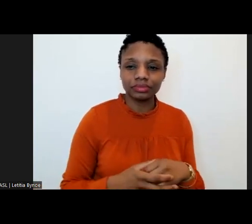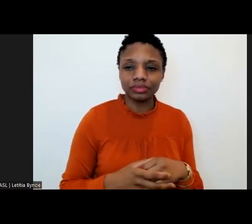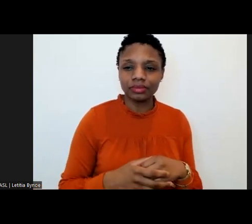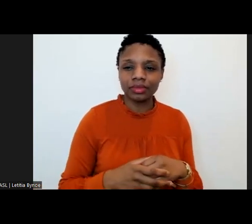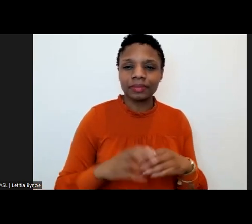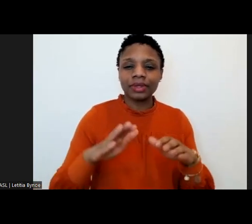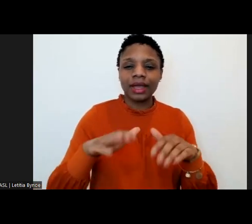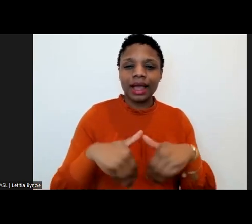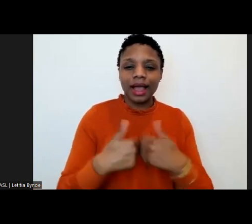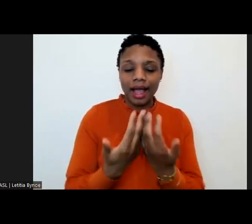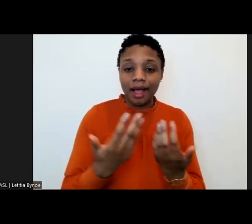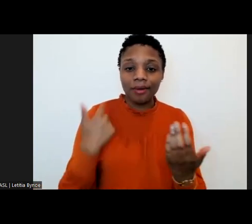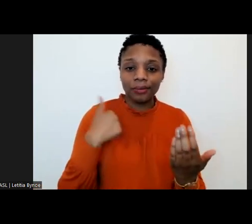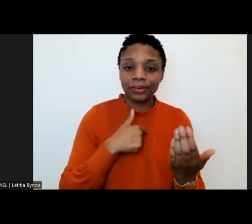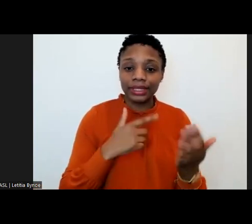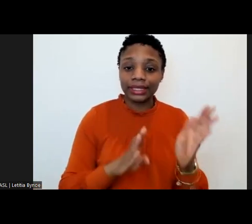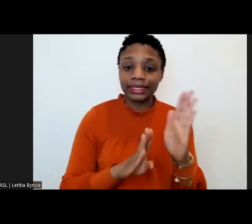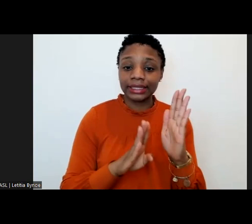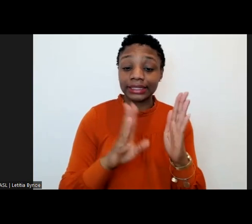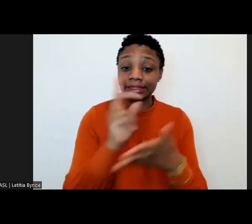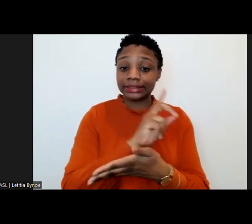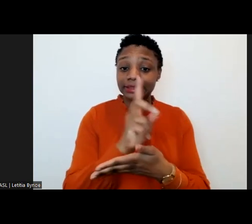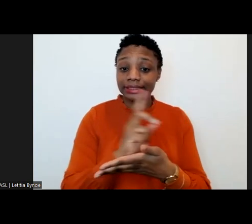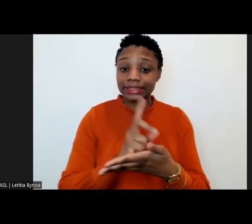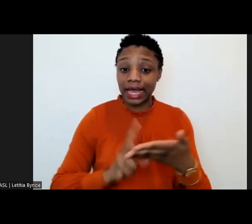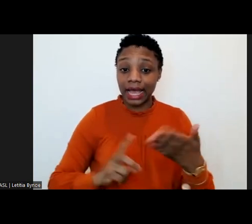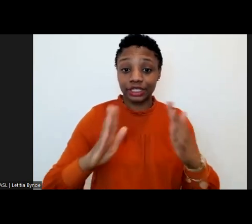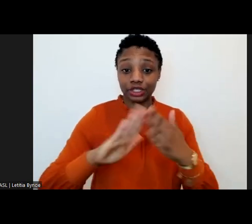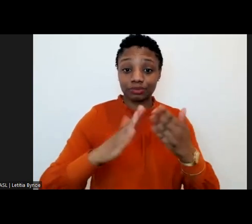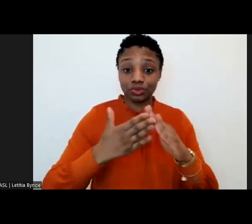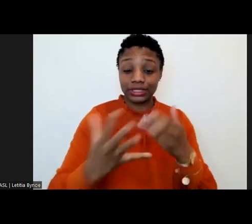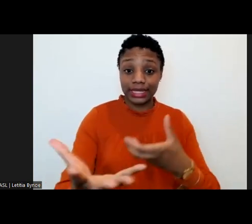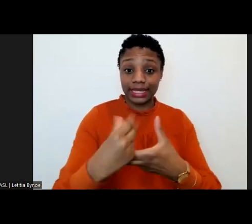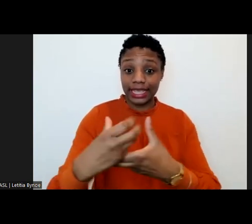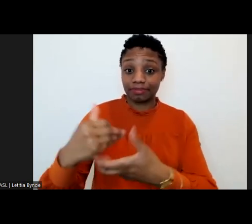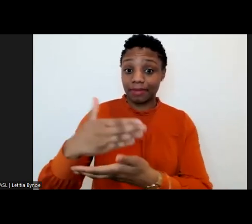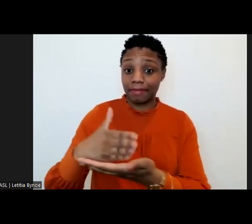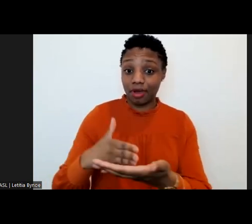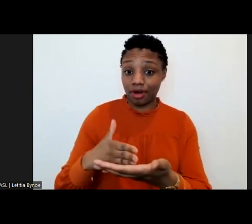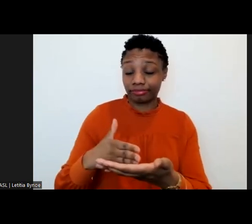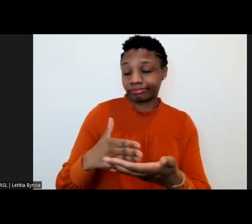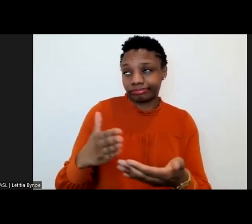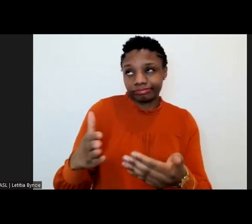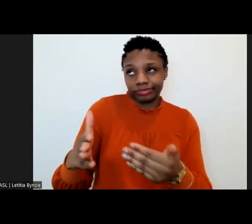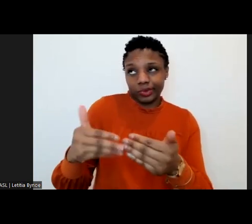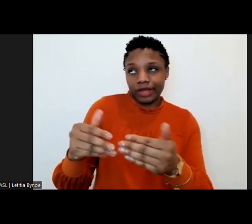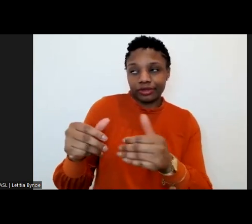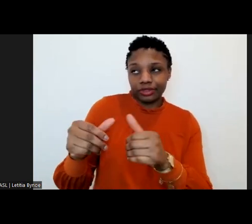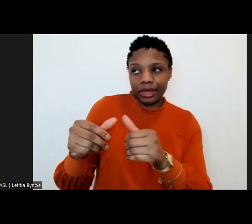bueno muchas de las sesiones lo que vemos es cómo se